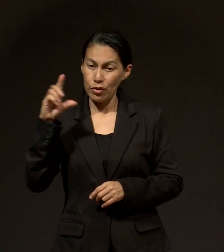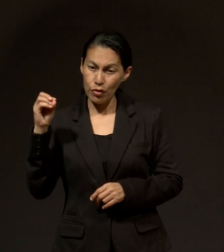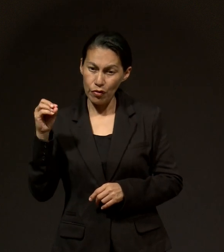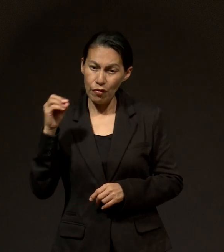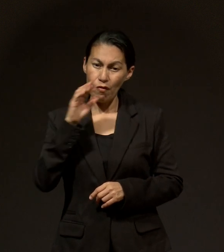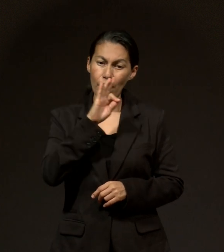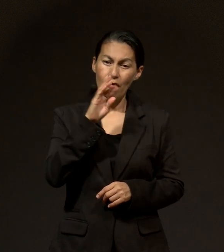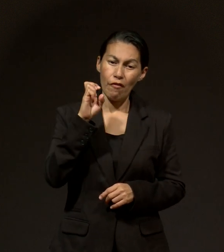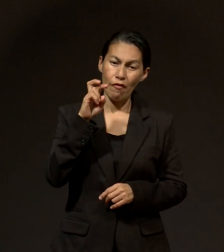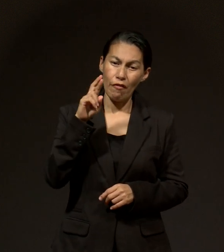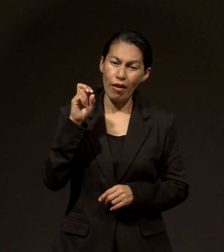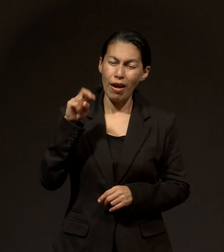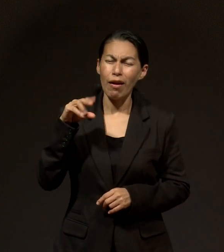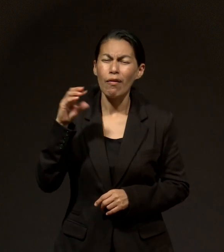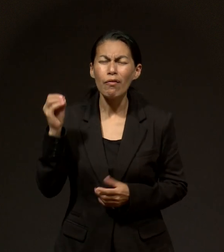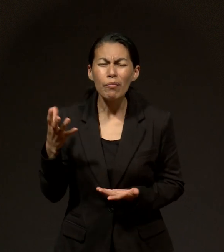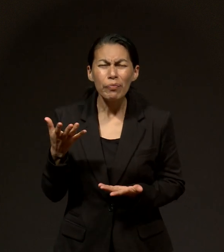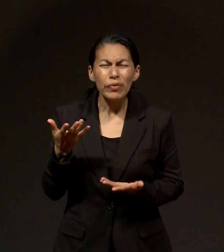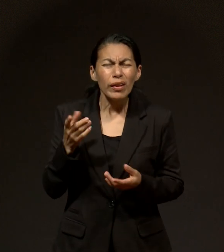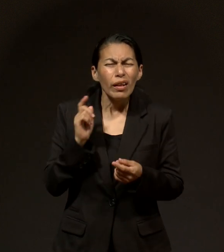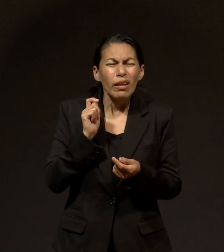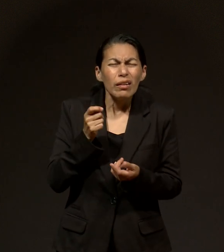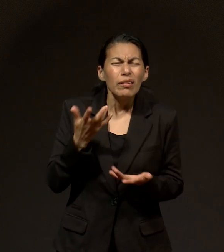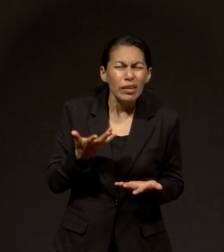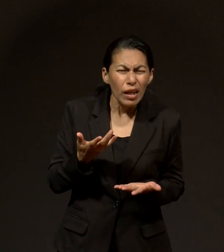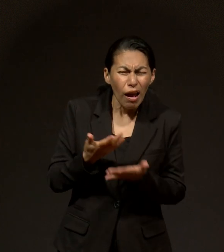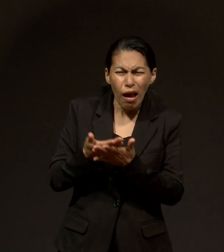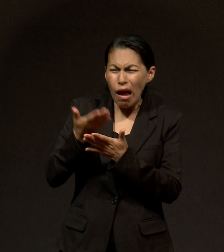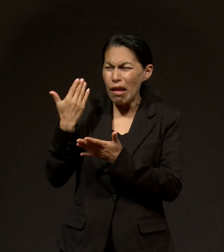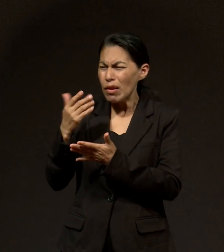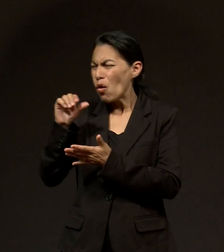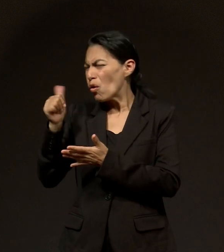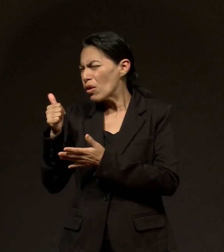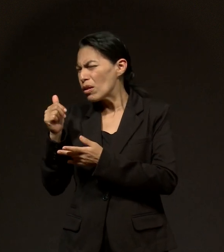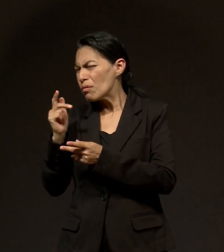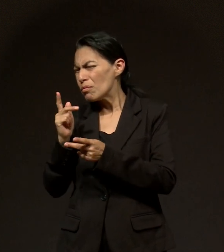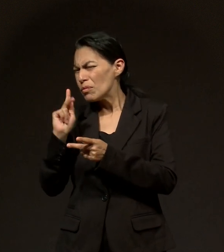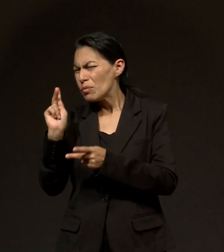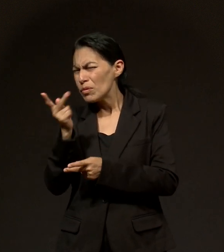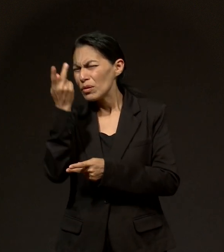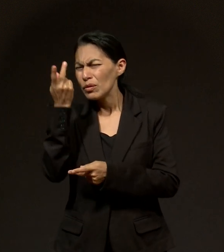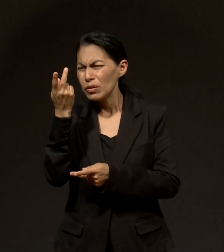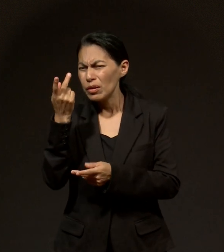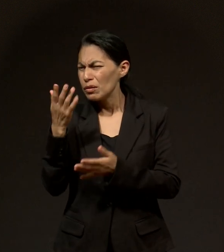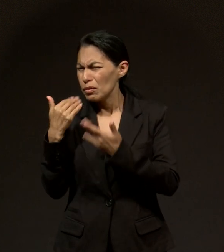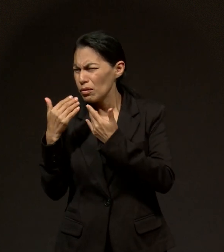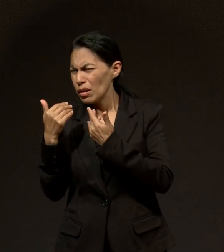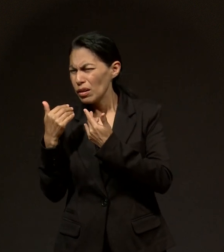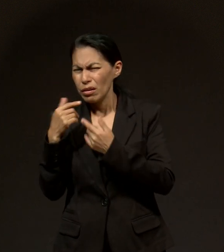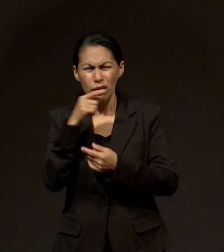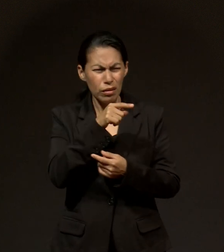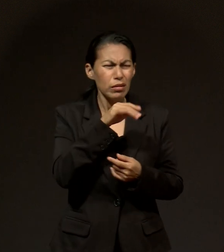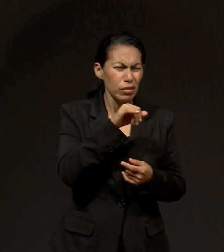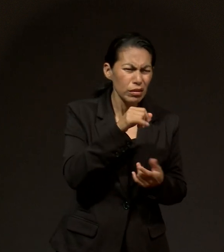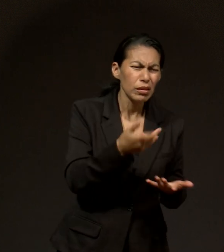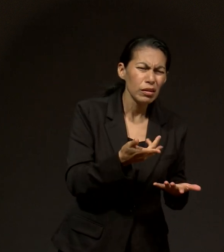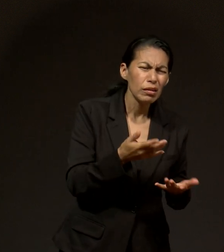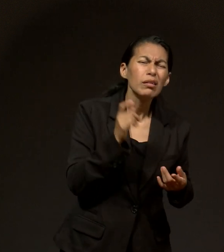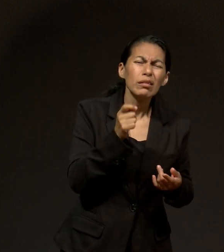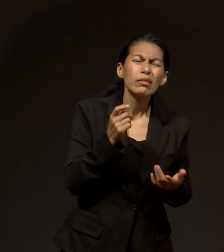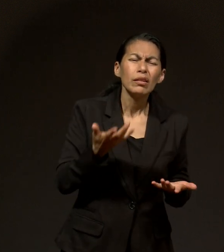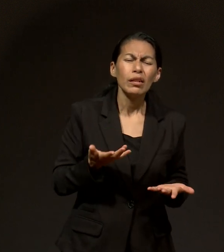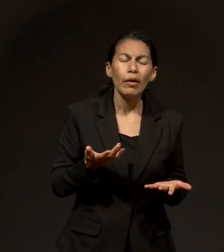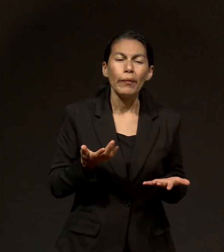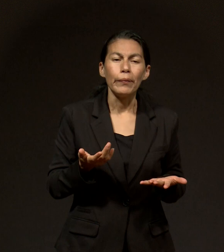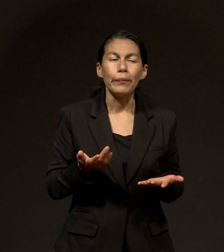que no tengan otras que tú hayas visto allá en aquella época en Chiapas, ¿no? O en otro lugar. Sí,